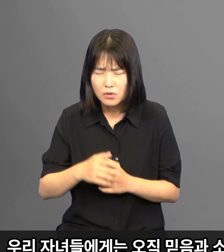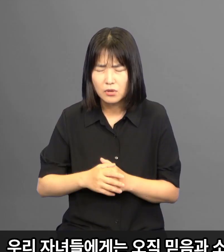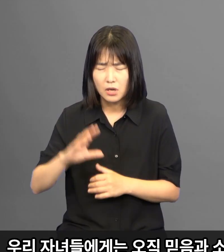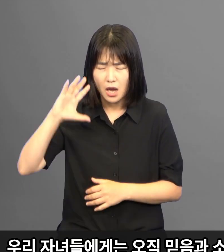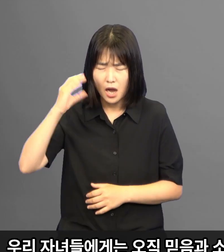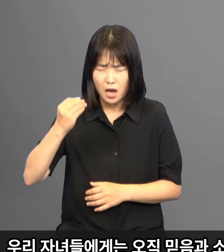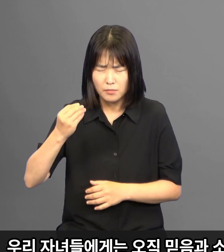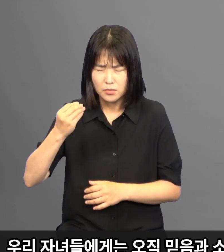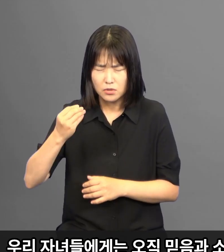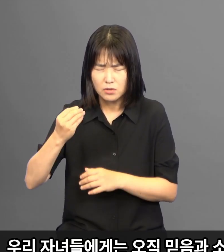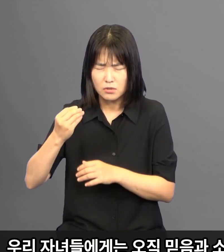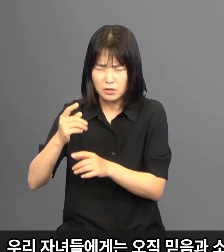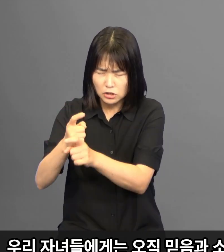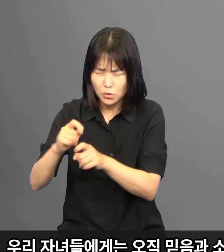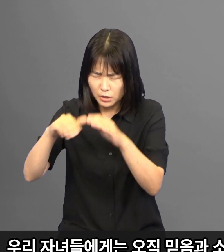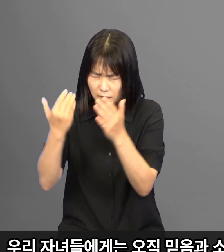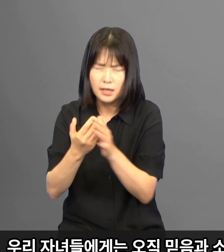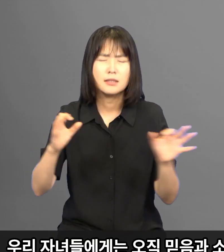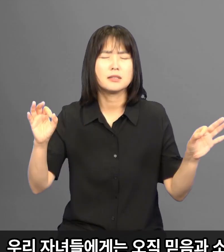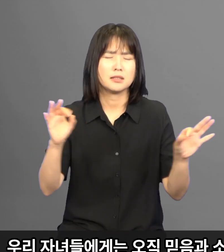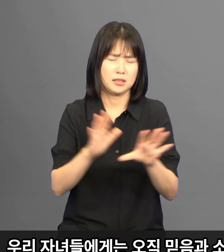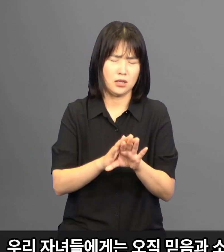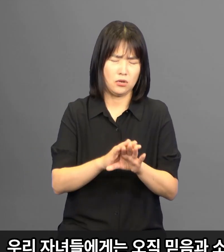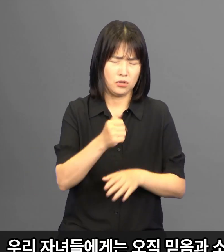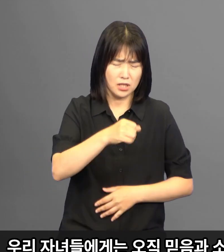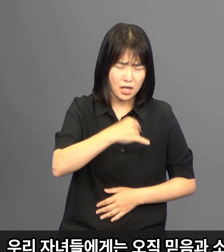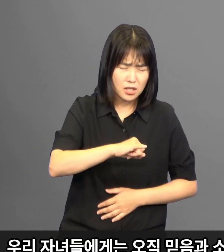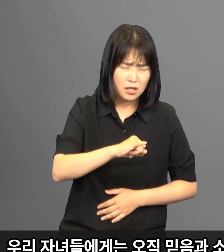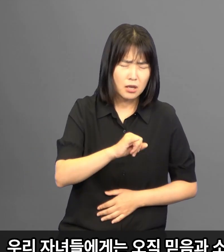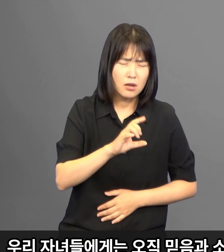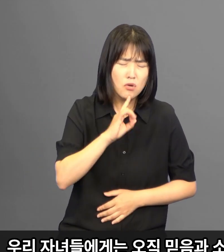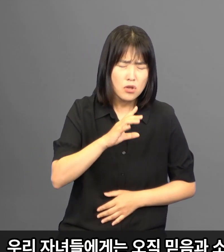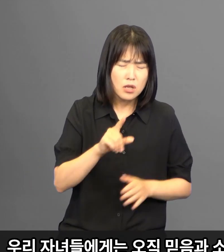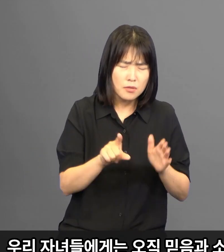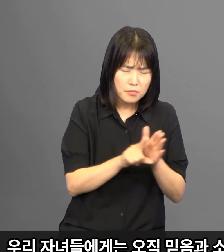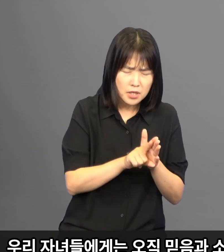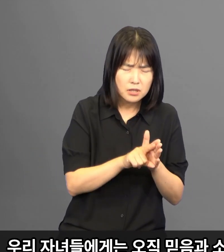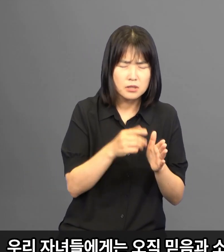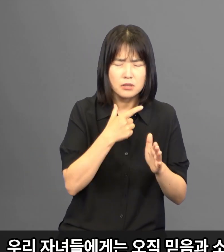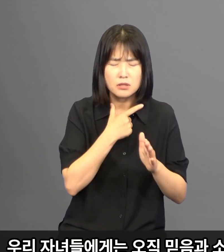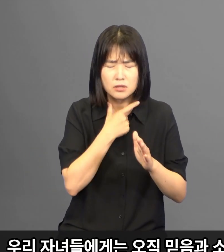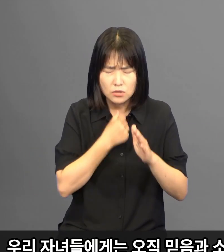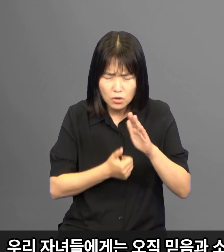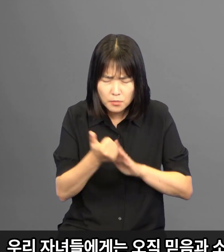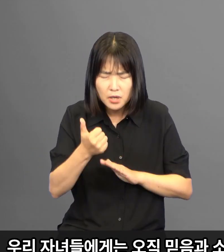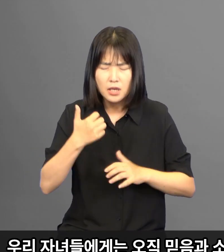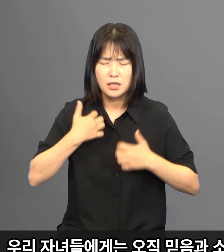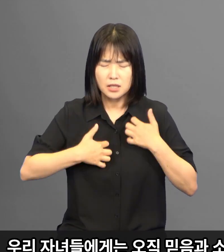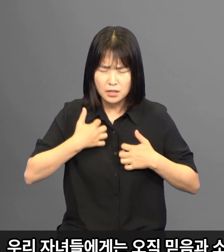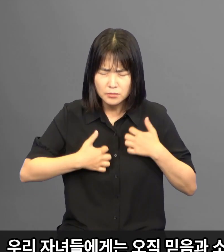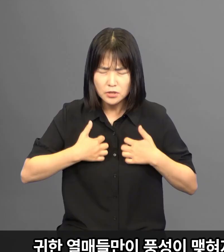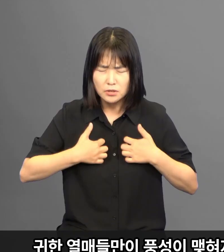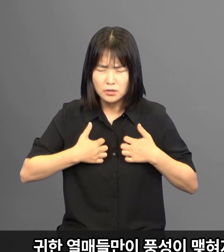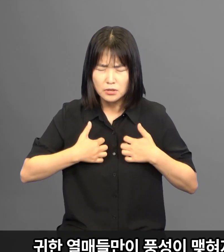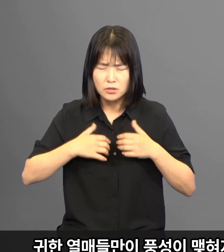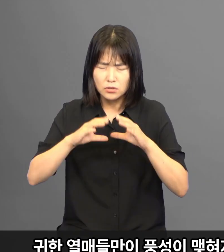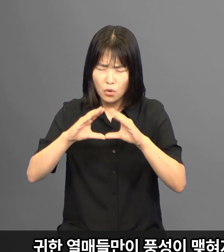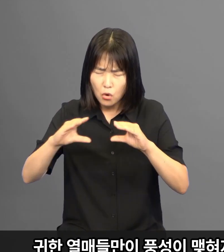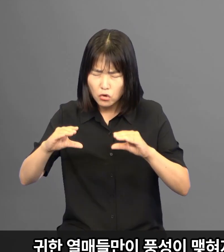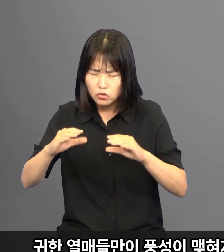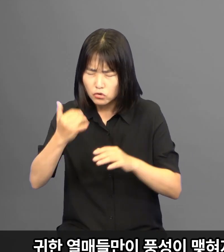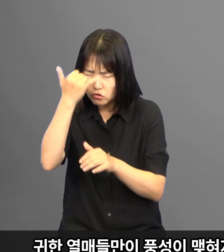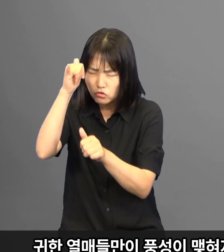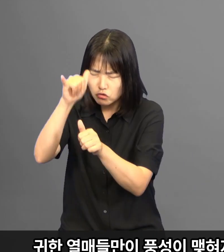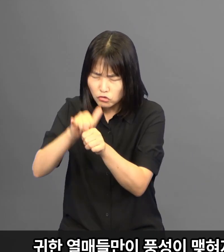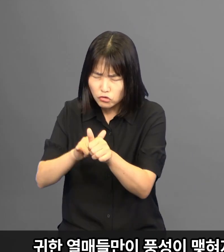사라지고 우리 자녀들에게는 오직 믿음과 소망과 사랑과 기쁨과 희락과 온유와 충성, 귀한